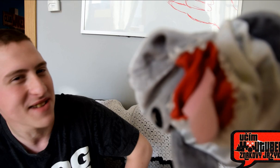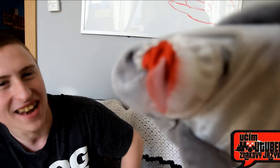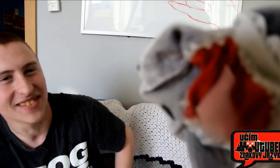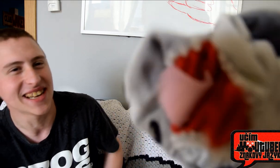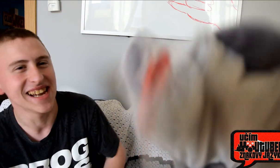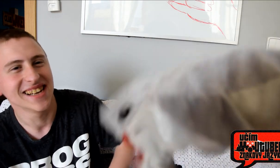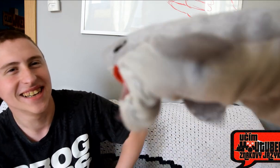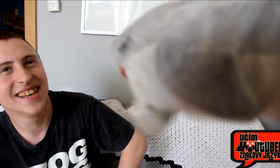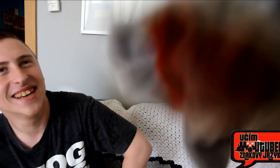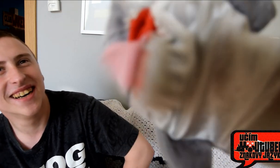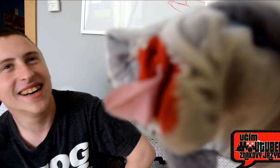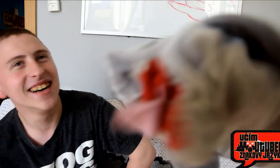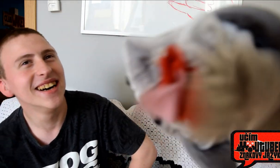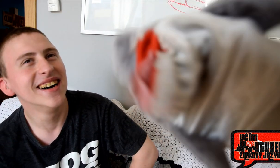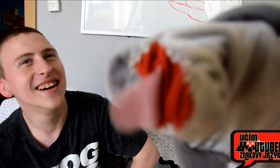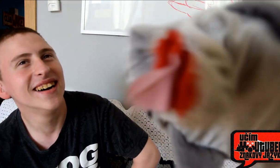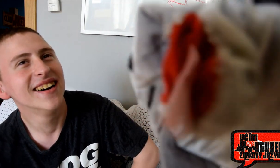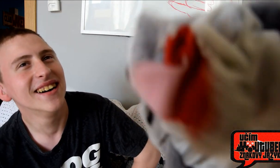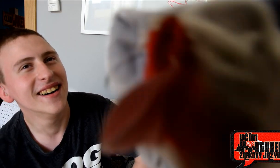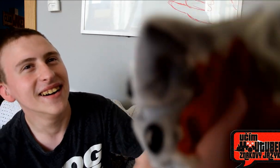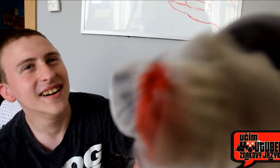Dáš to mi běhle. Rokisko, padám ti z ruky, nasvěci mě.